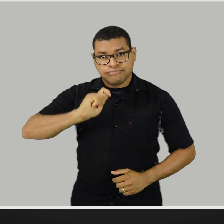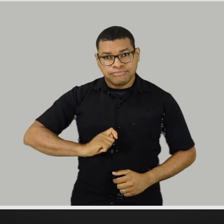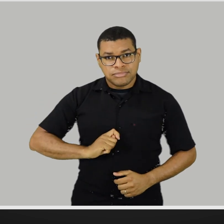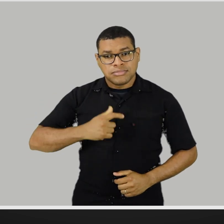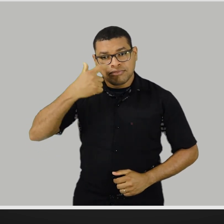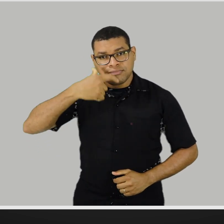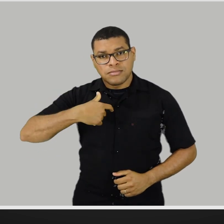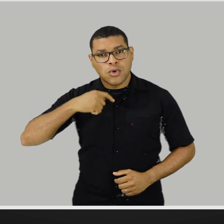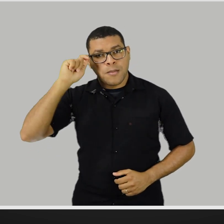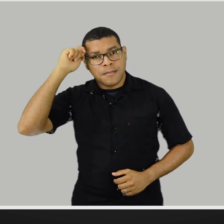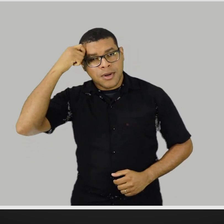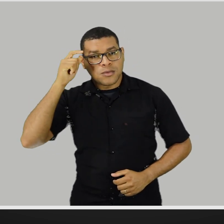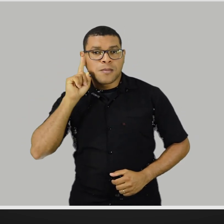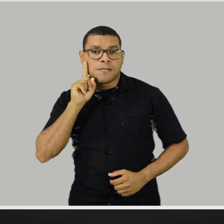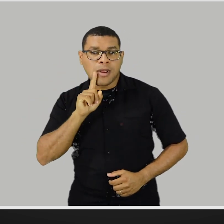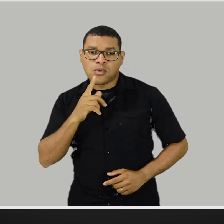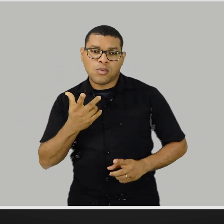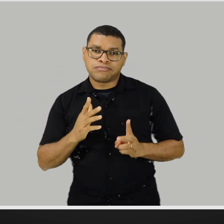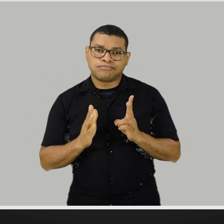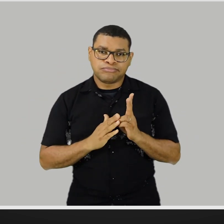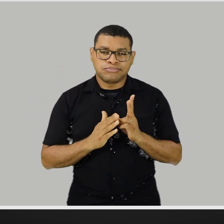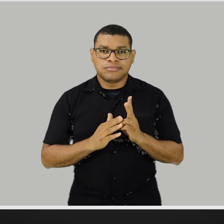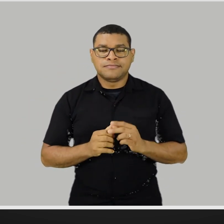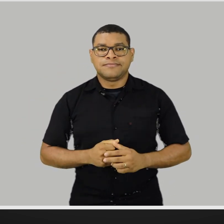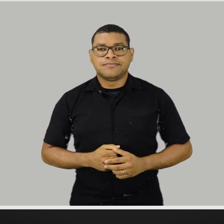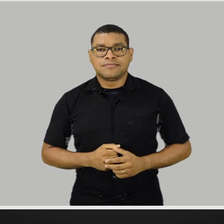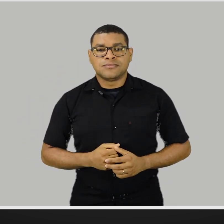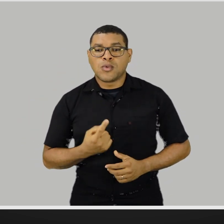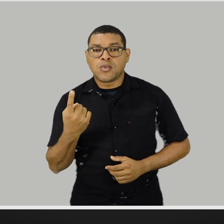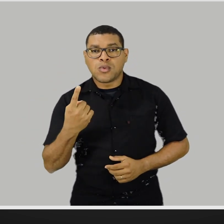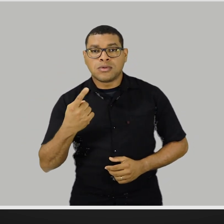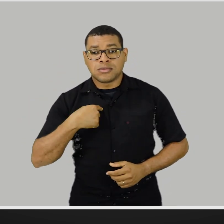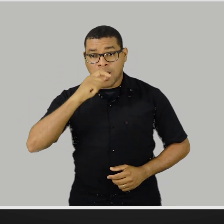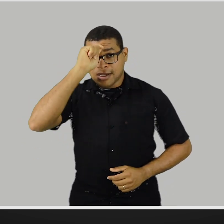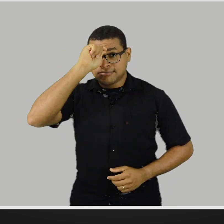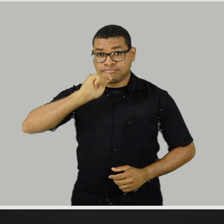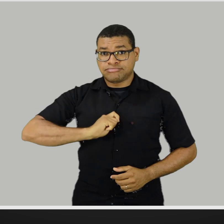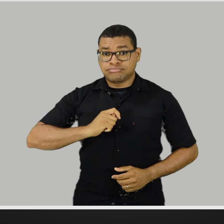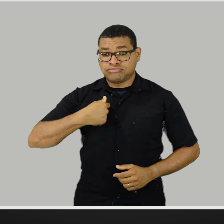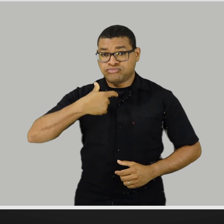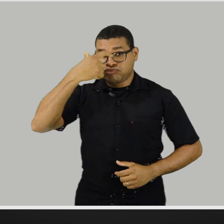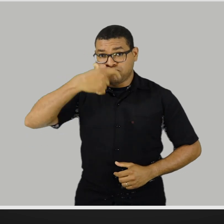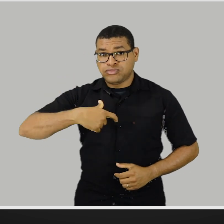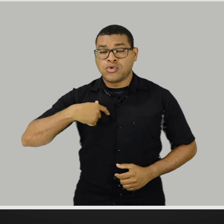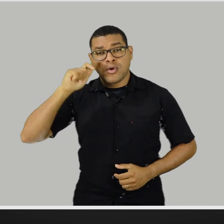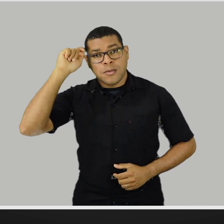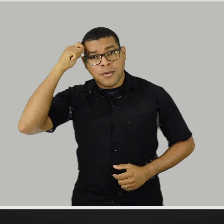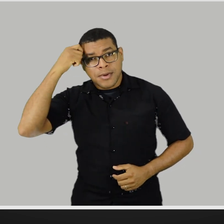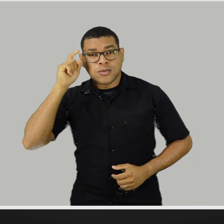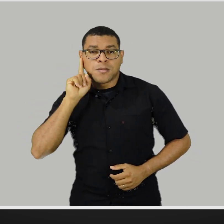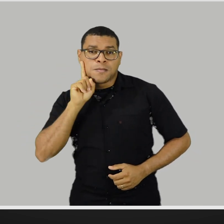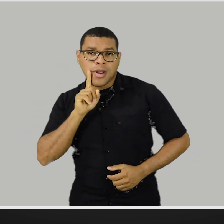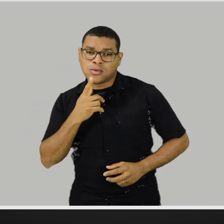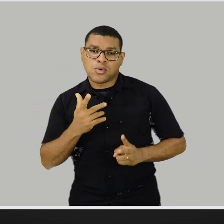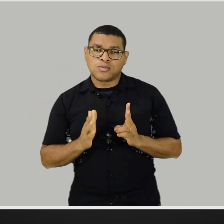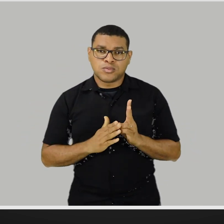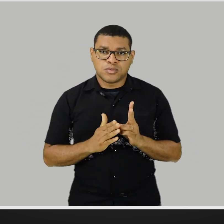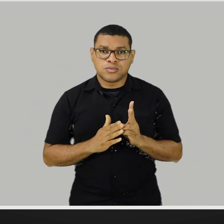pardos ou indígenas número um alto declaração da condição de preto Pardo ou indígena anexo